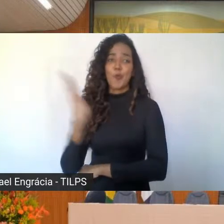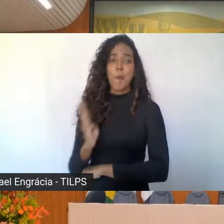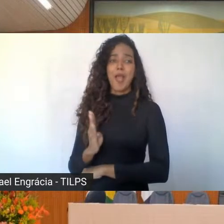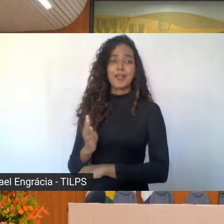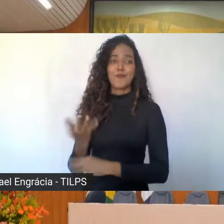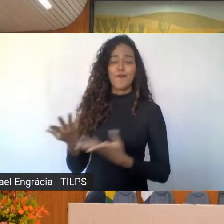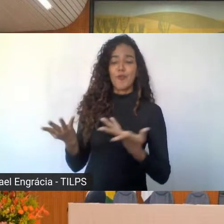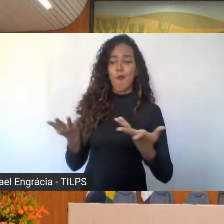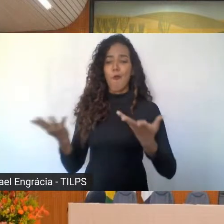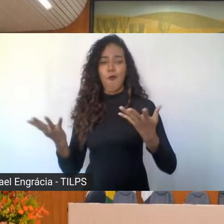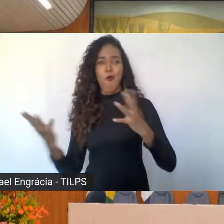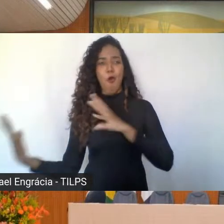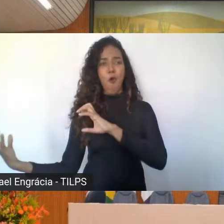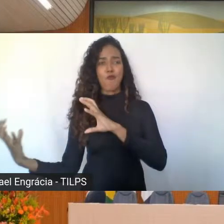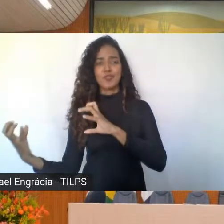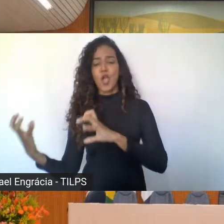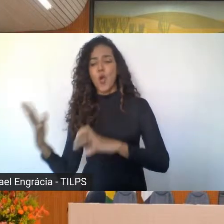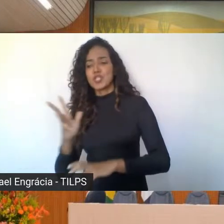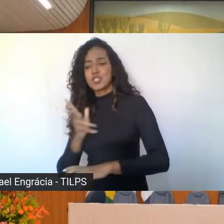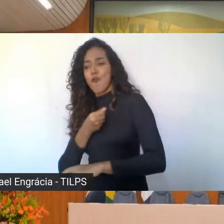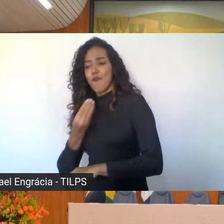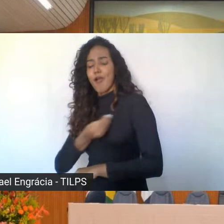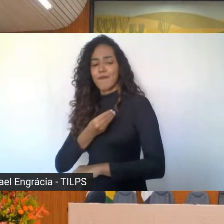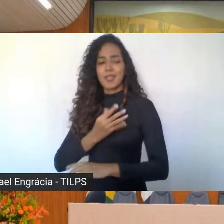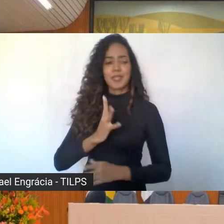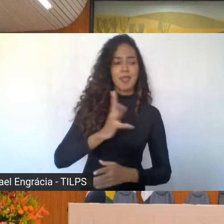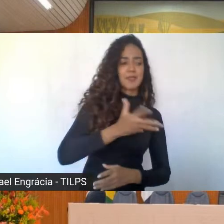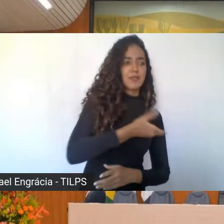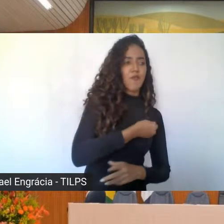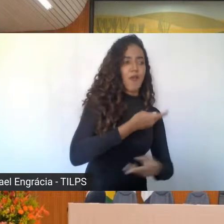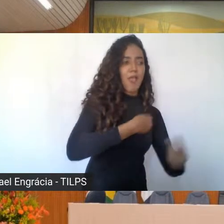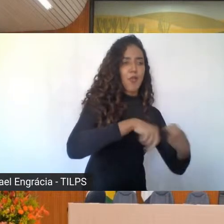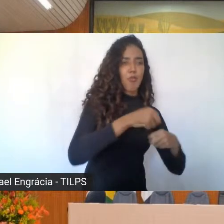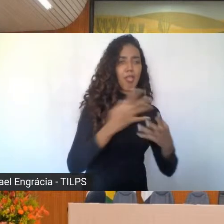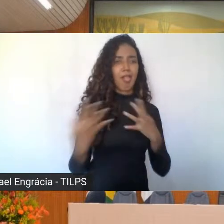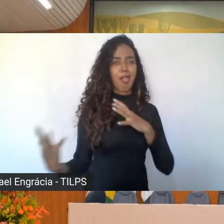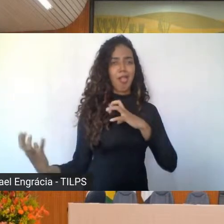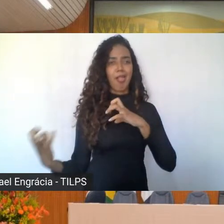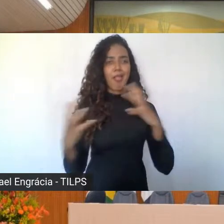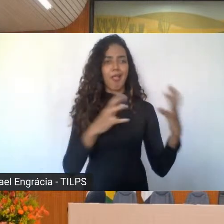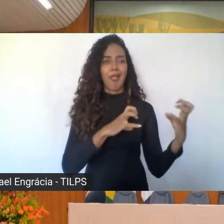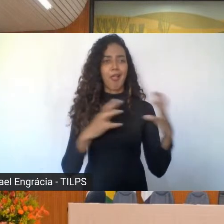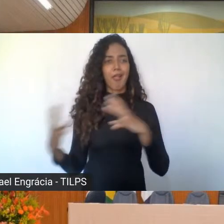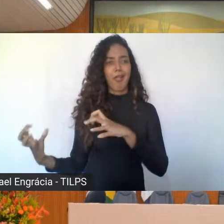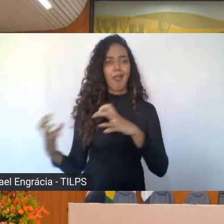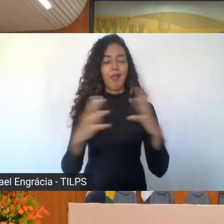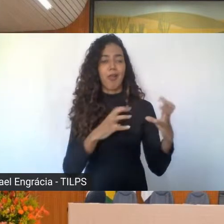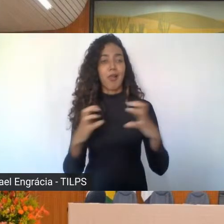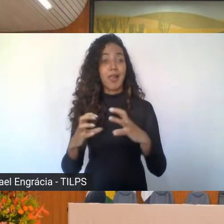salvar a economia. Quando, se a gente tivesse feito o dever de casa, hoje teríamos